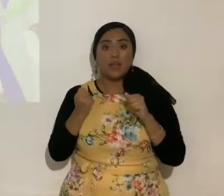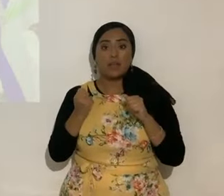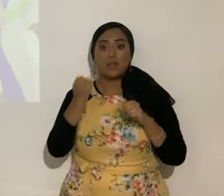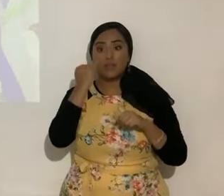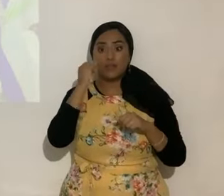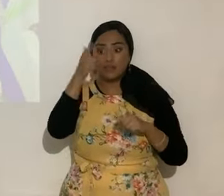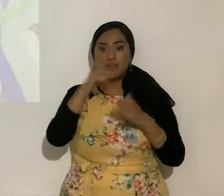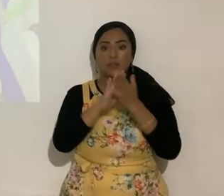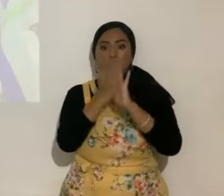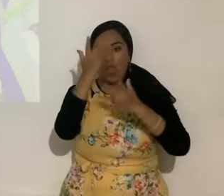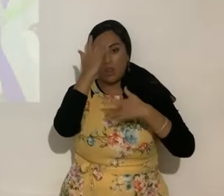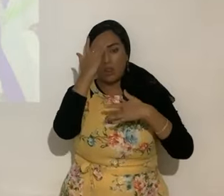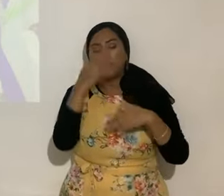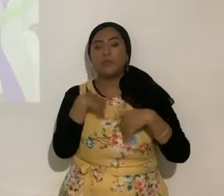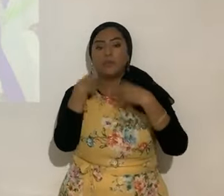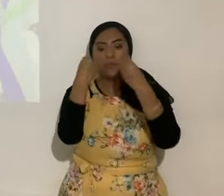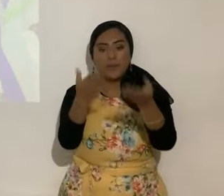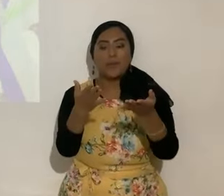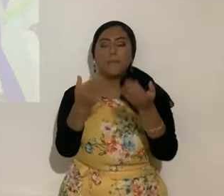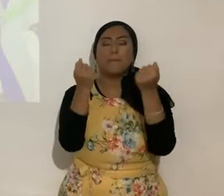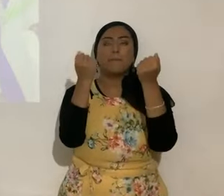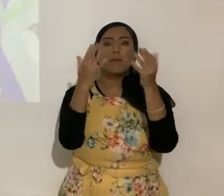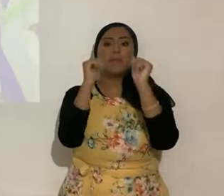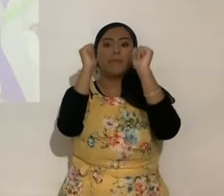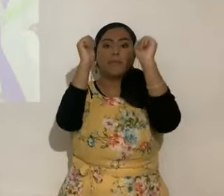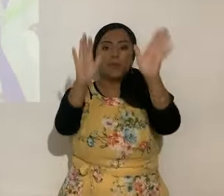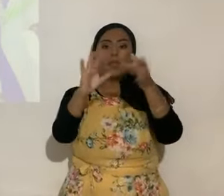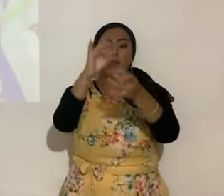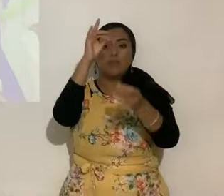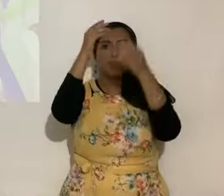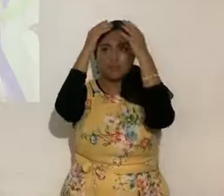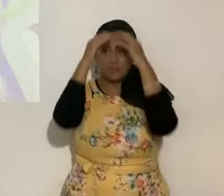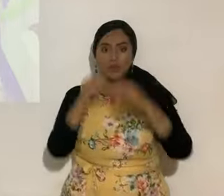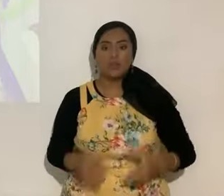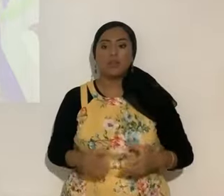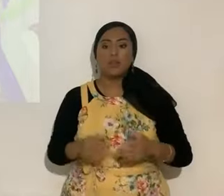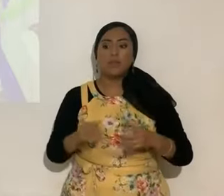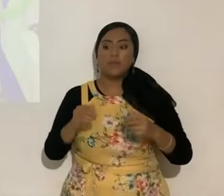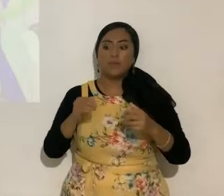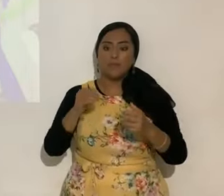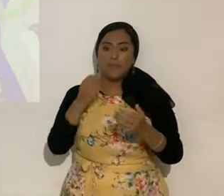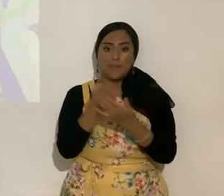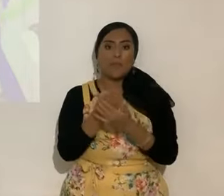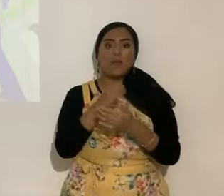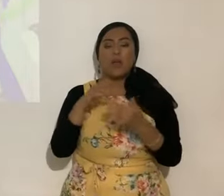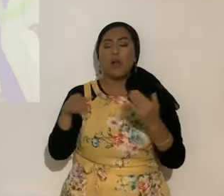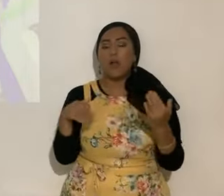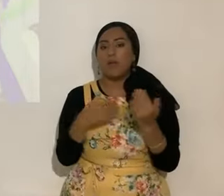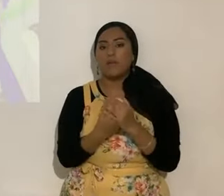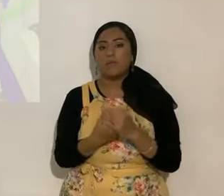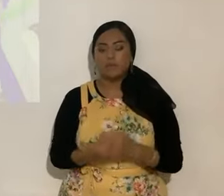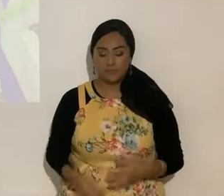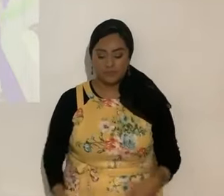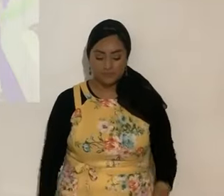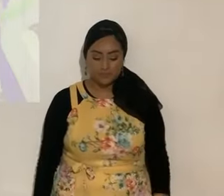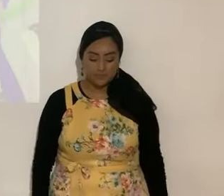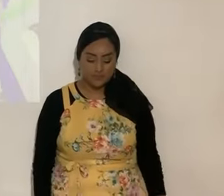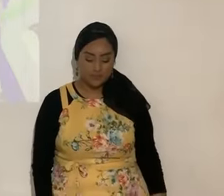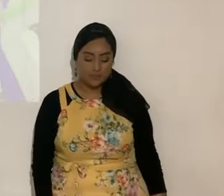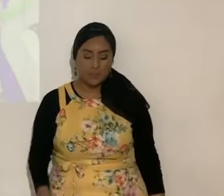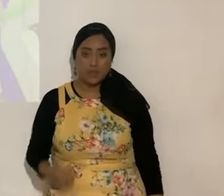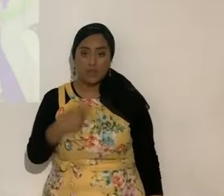si te vas a enfermar y yo te deseo mucha bendición de todo tipo, en espíritu, en alma, en cuerpo, en prosperidad, todo tipo. Como